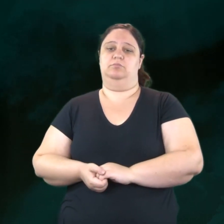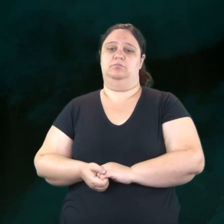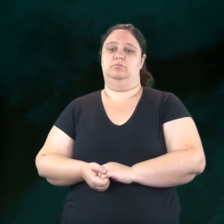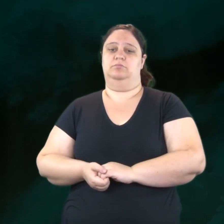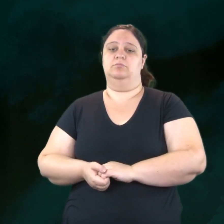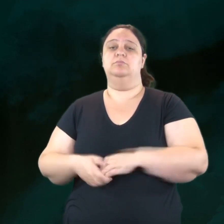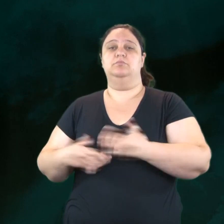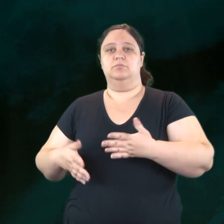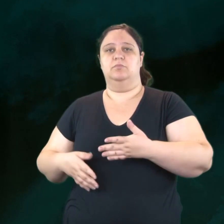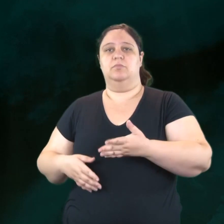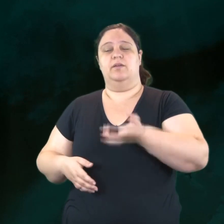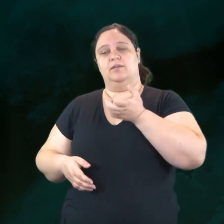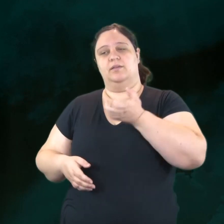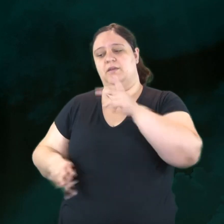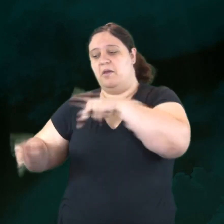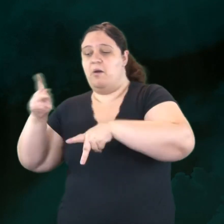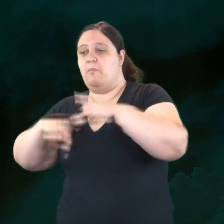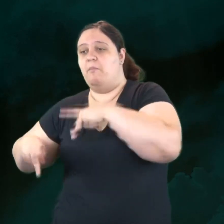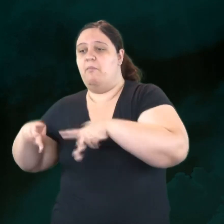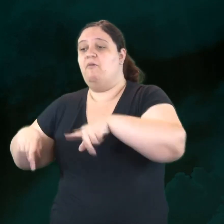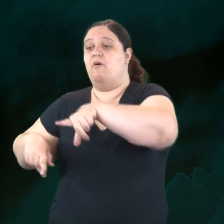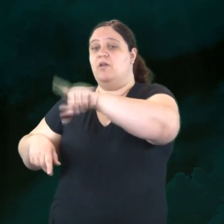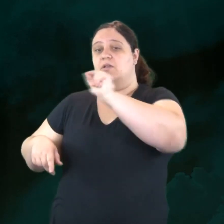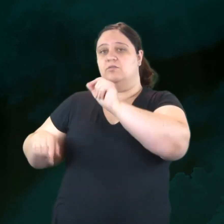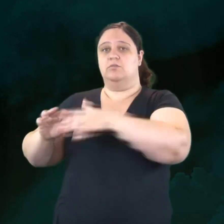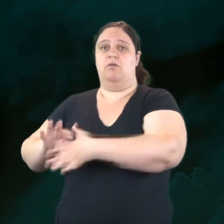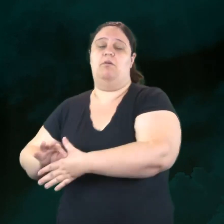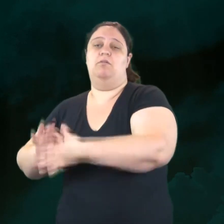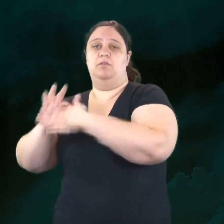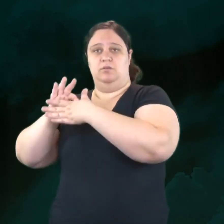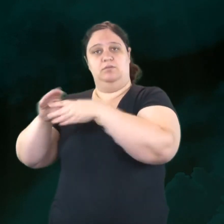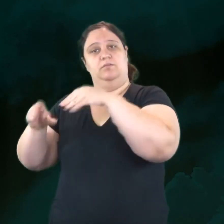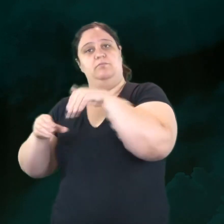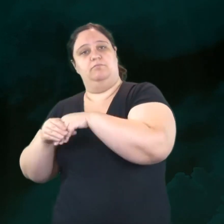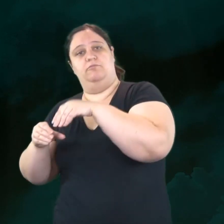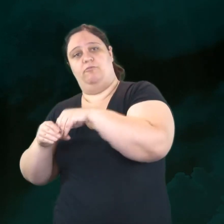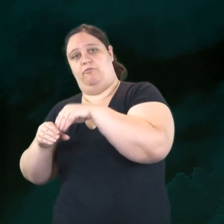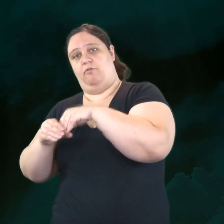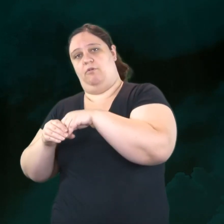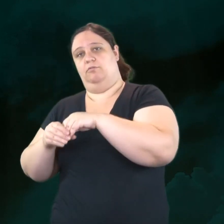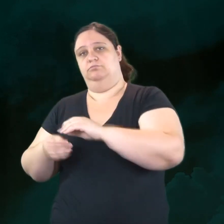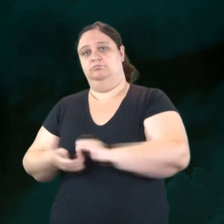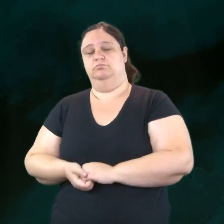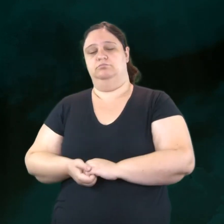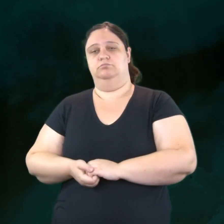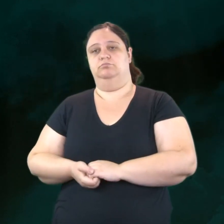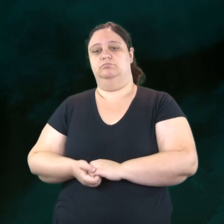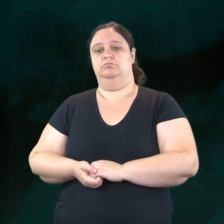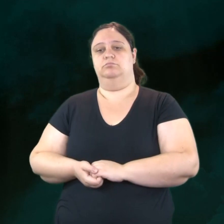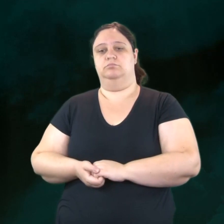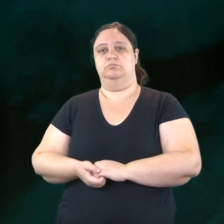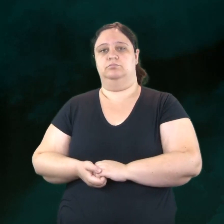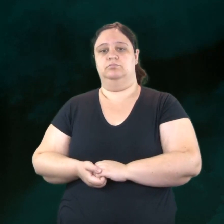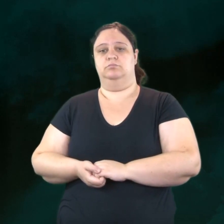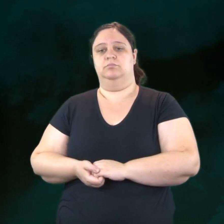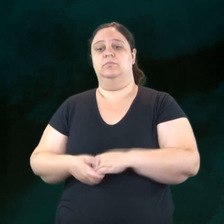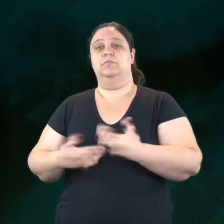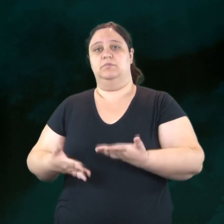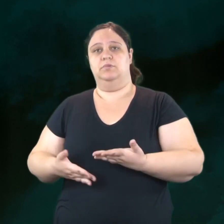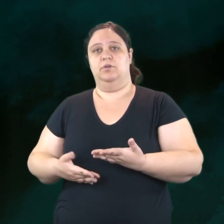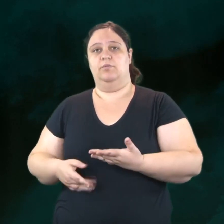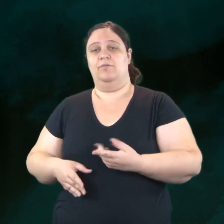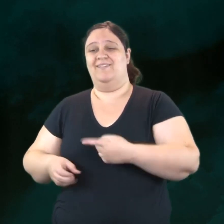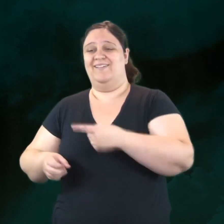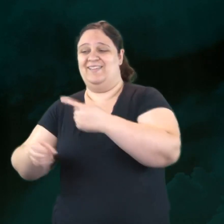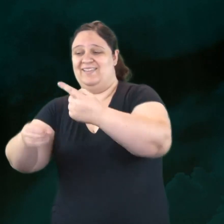vamos dizer assim, a direção a tomar, né, dos principais itens da cidade. E as cidades gregas